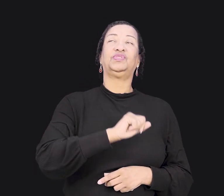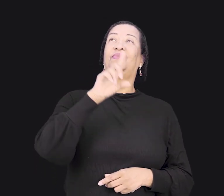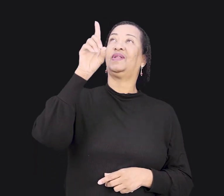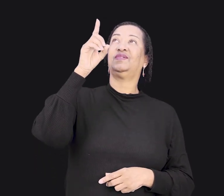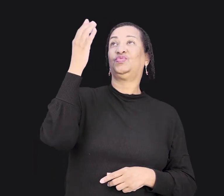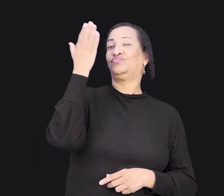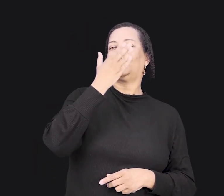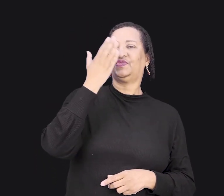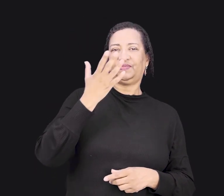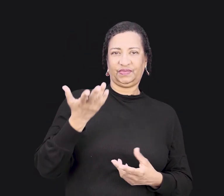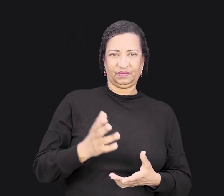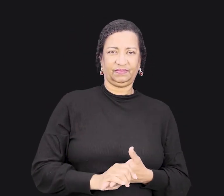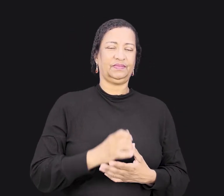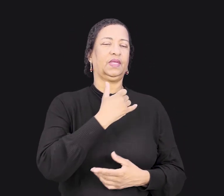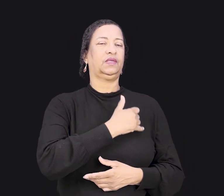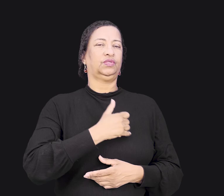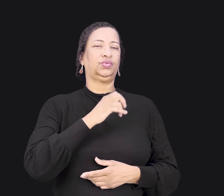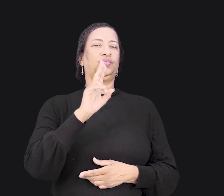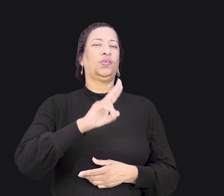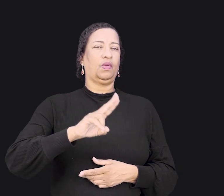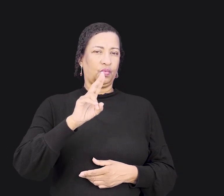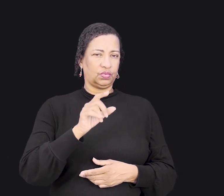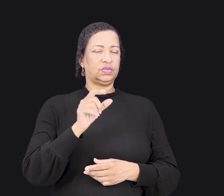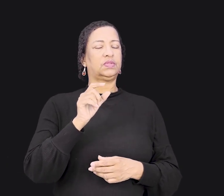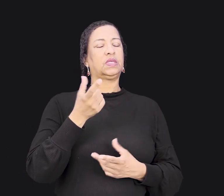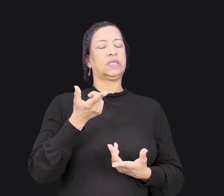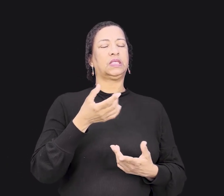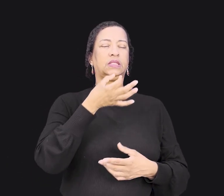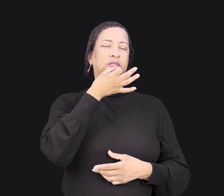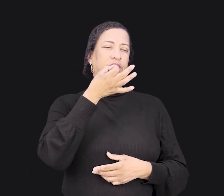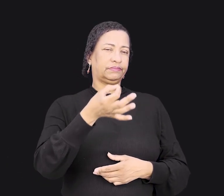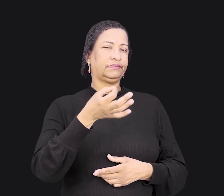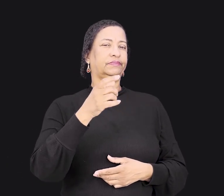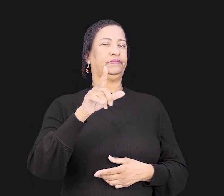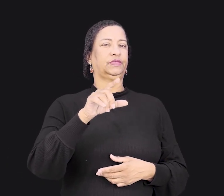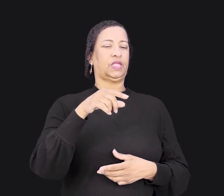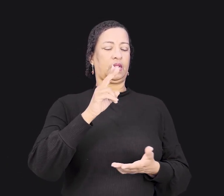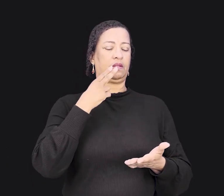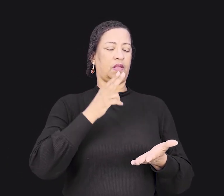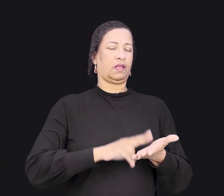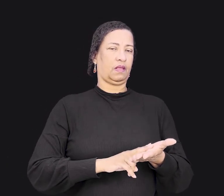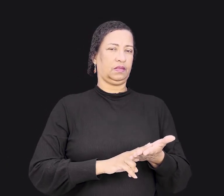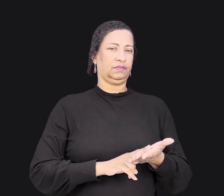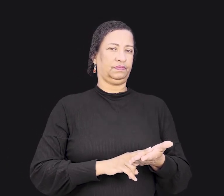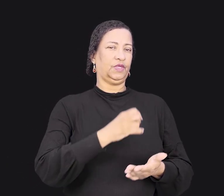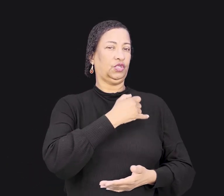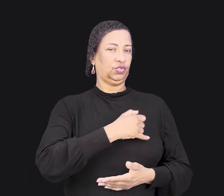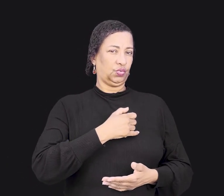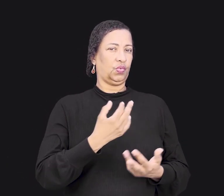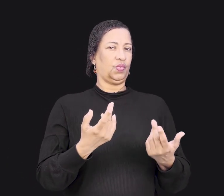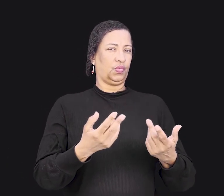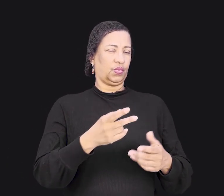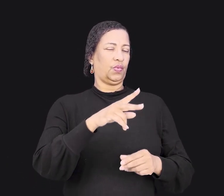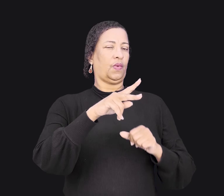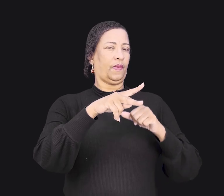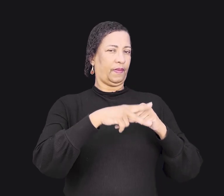diversas vezes esse argumento em sua carta. Creio que João, assim como Pedro, era analfabeto e que